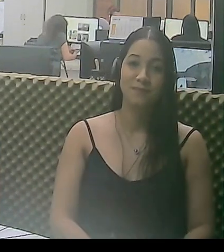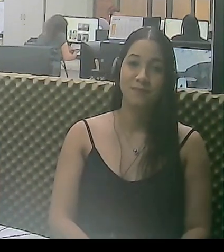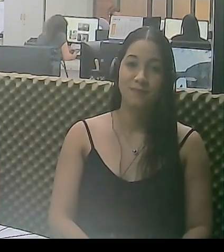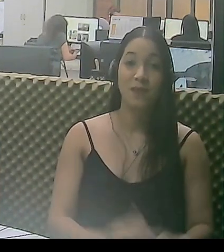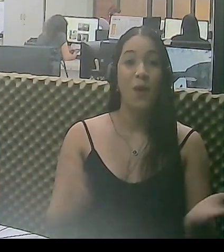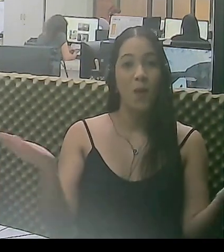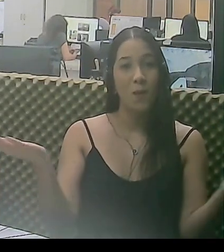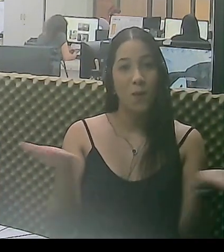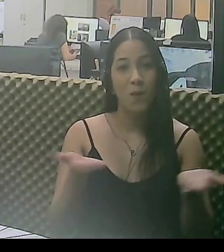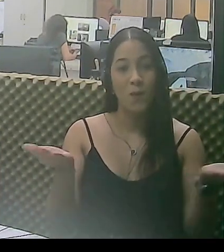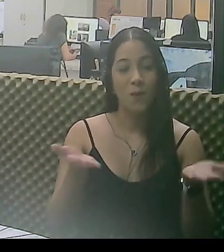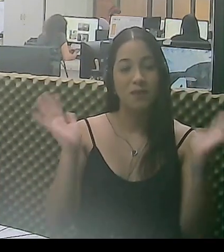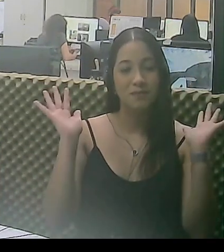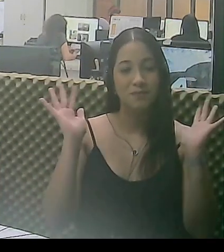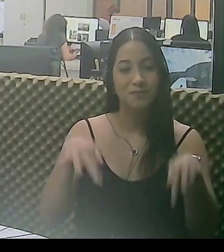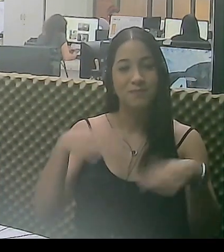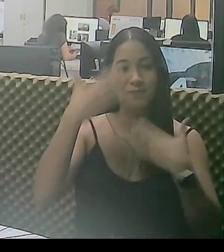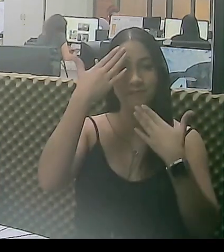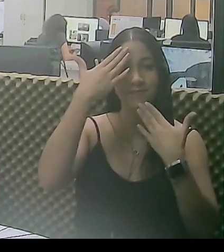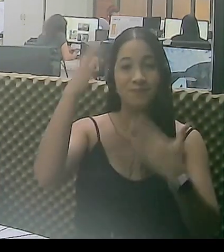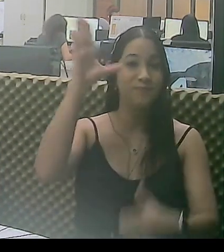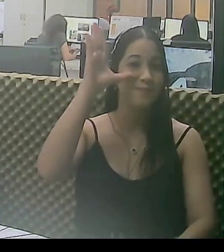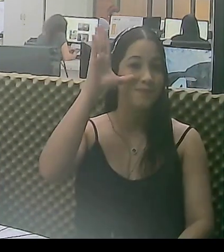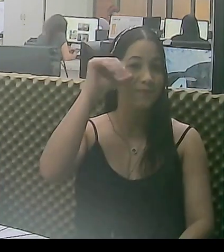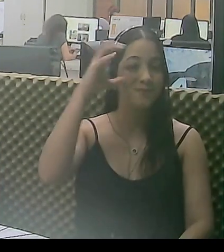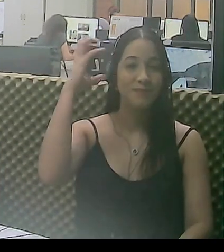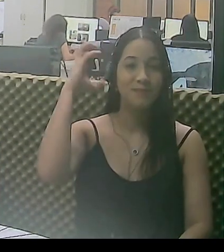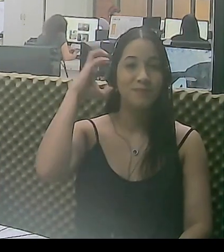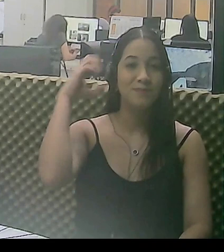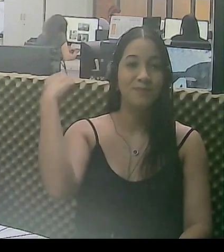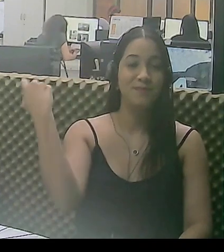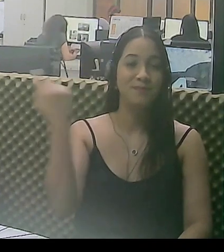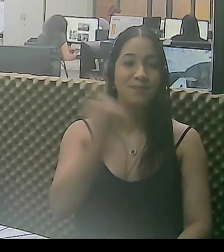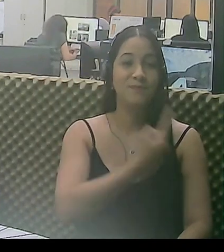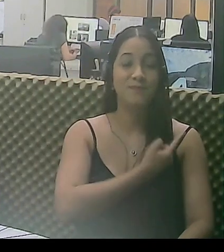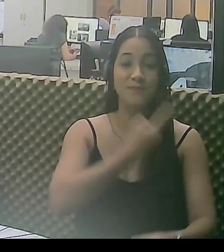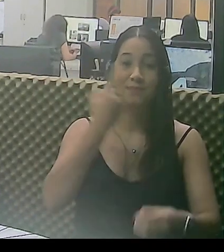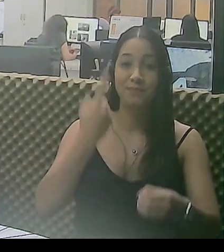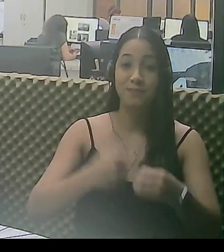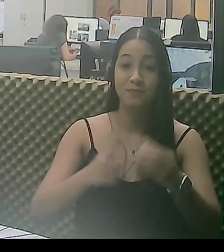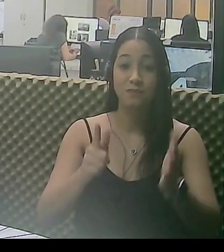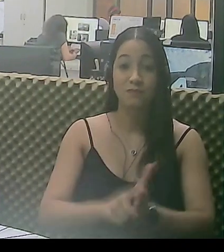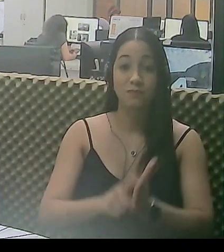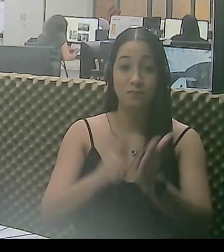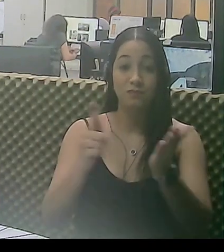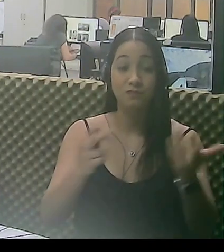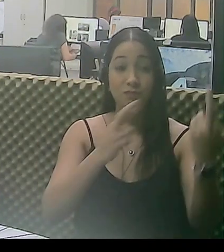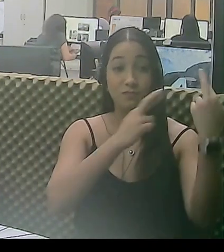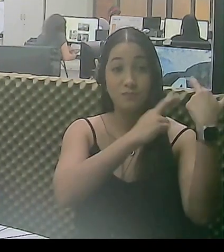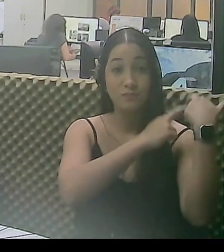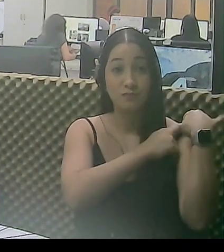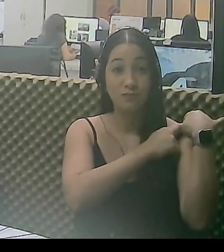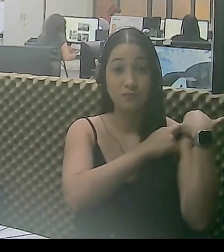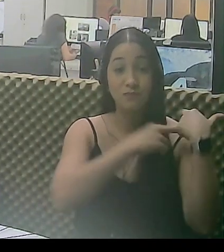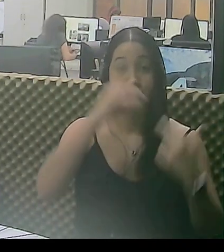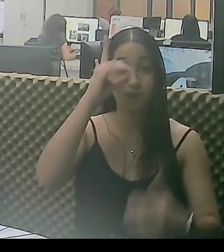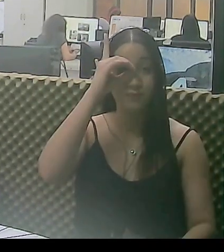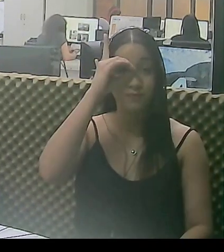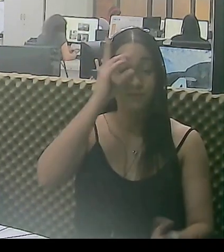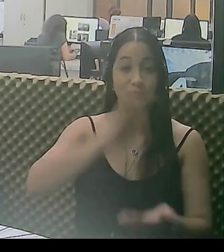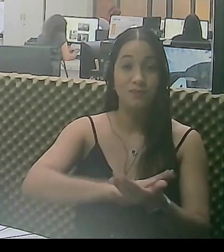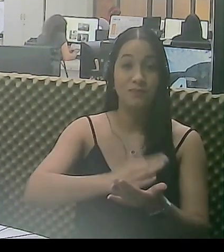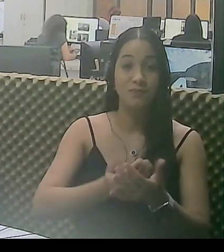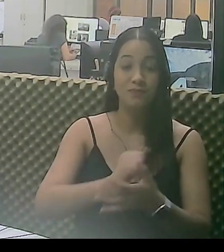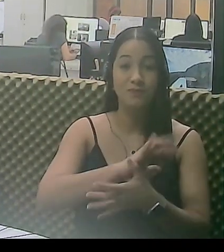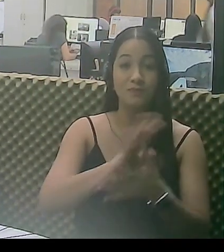e a edição de hoje fica por aqui obrigado pela sua audiência rádio nossa cidade jornalista responsável pela edição Daniela AIDS